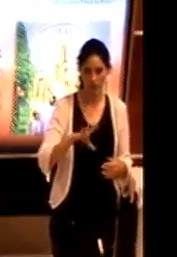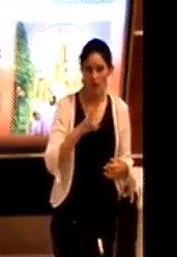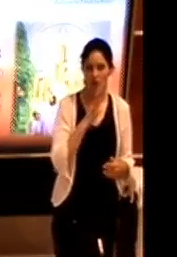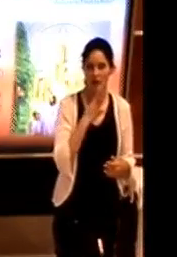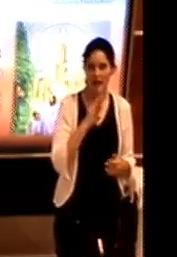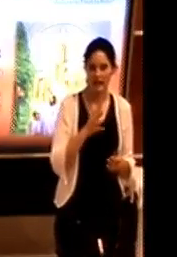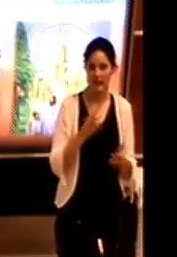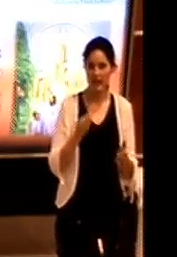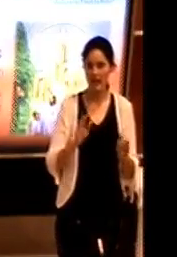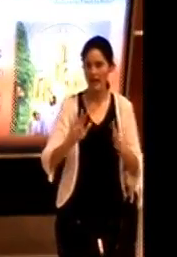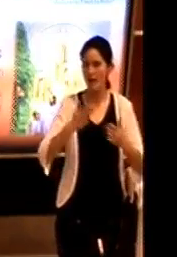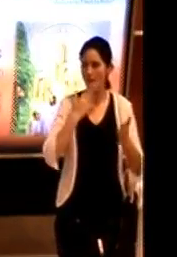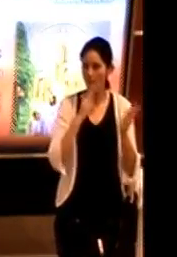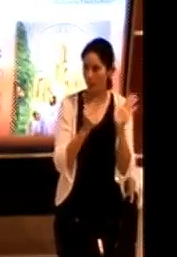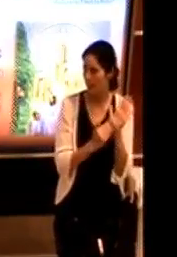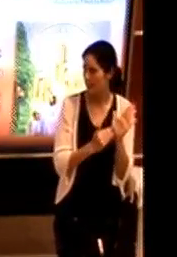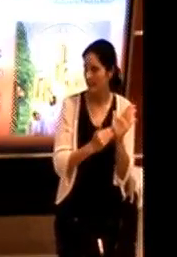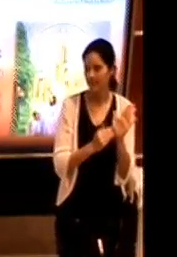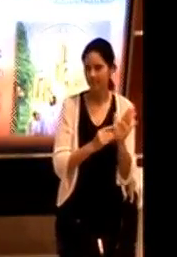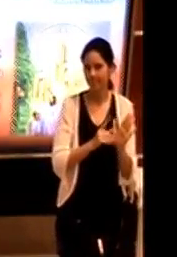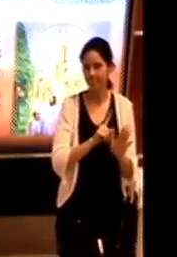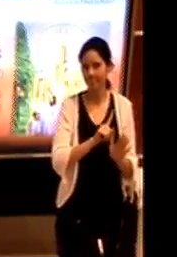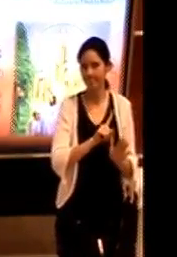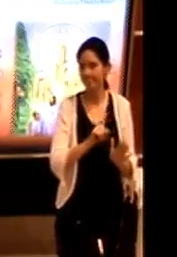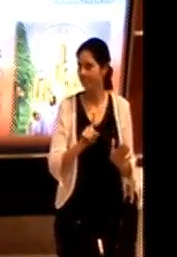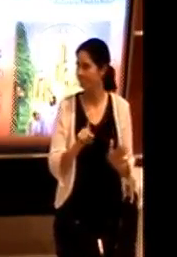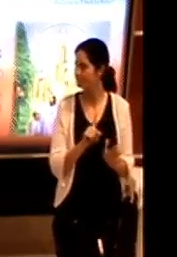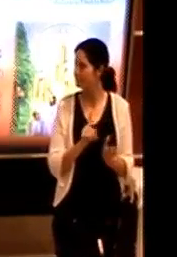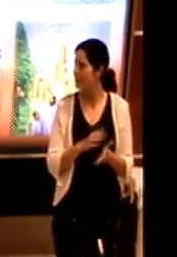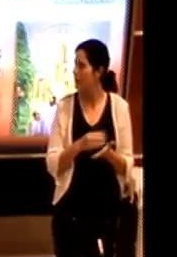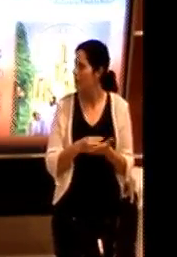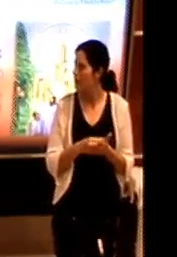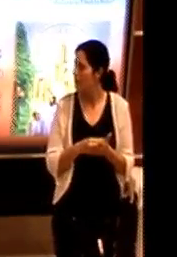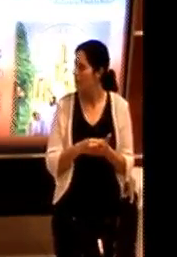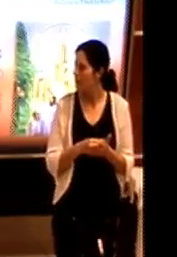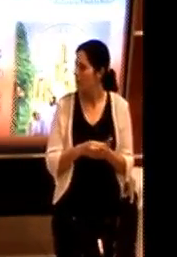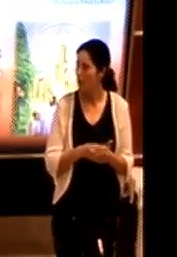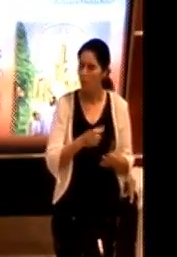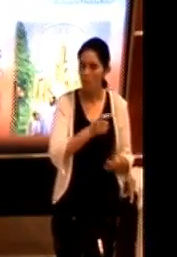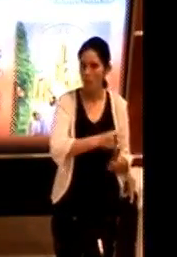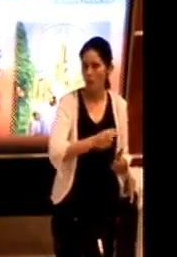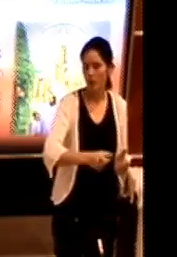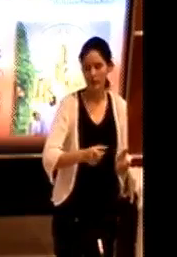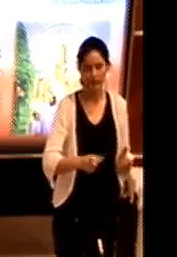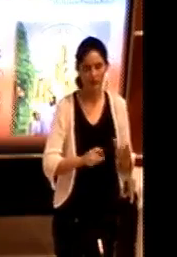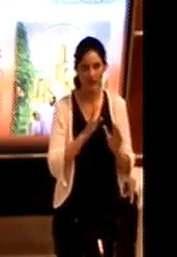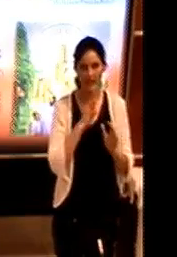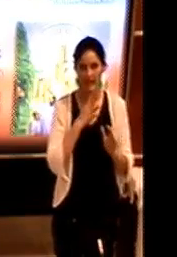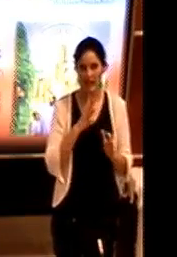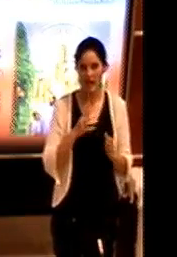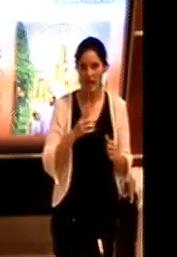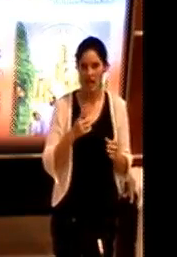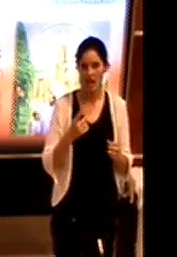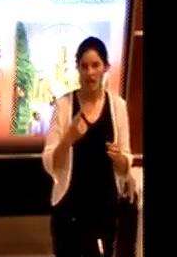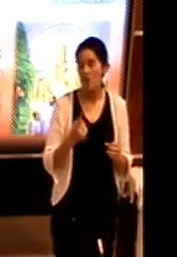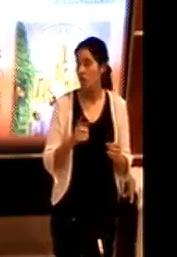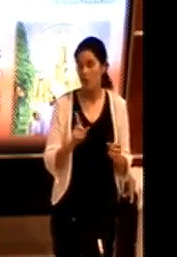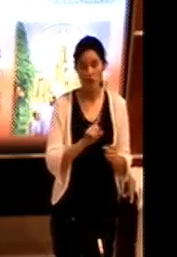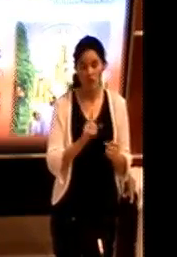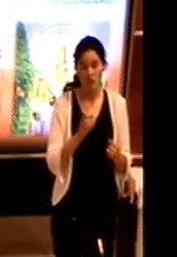dice a los israelitas que ellos no guardaron el sábado. Y saben, o sea, muchos de ellos. ¿Por qué no lo guardaron? Por falta de fe,